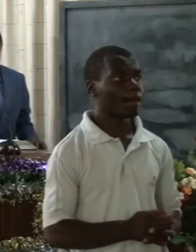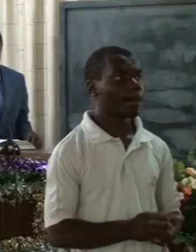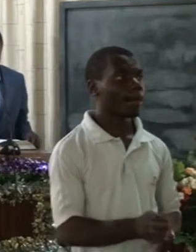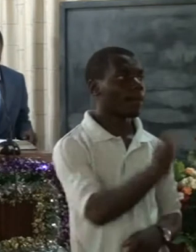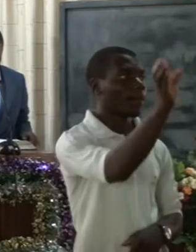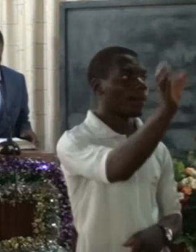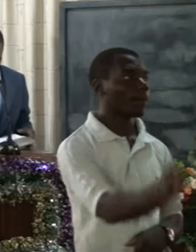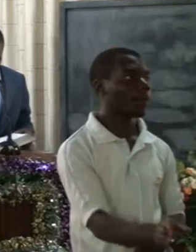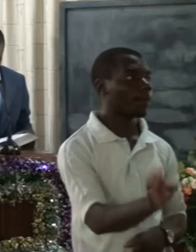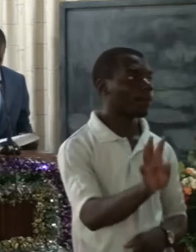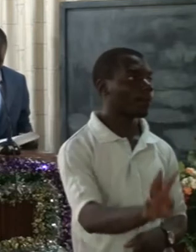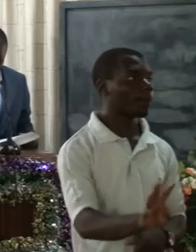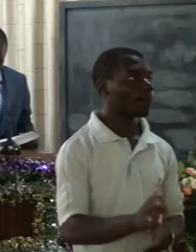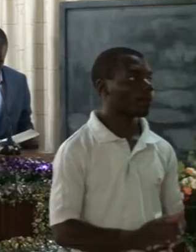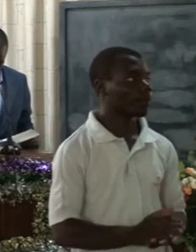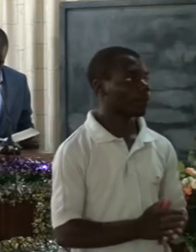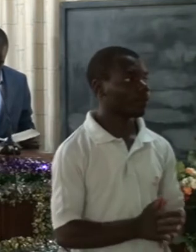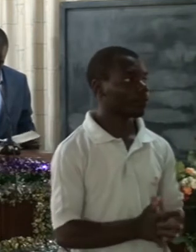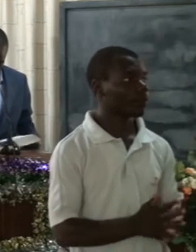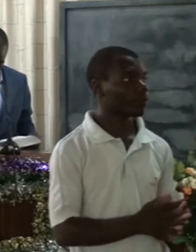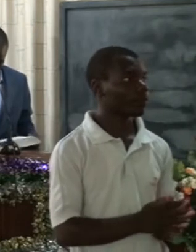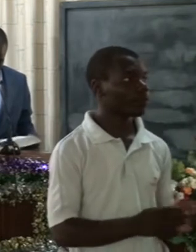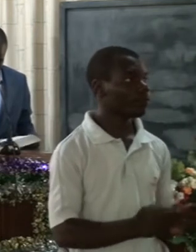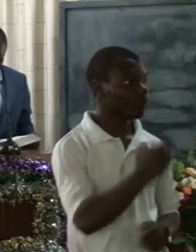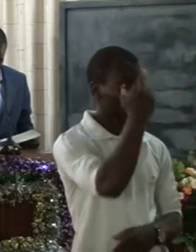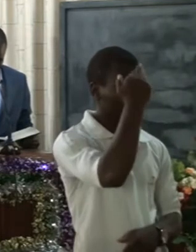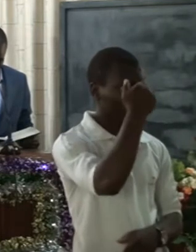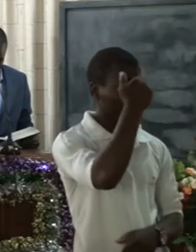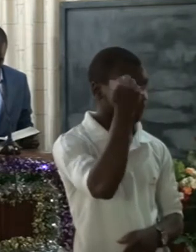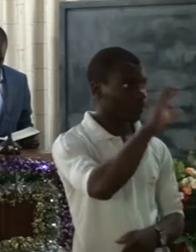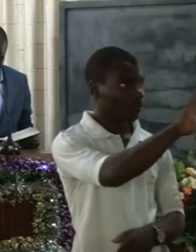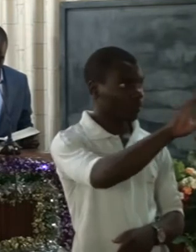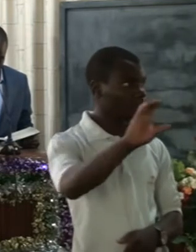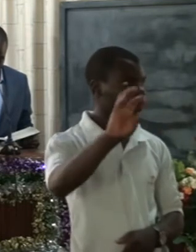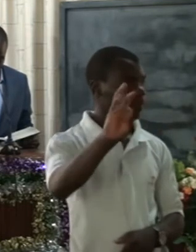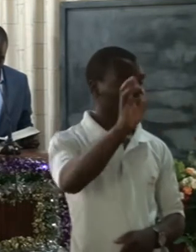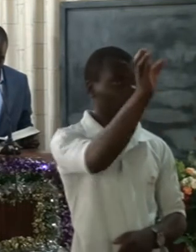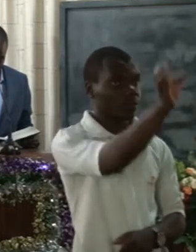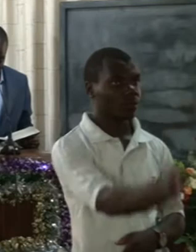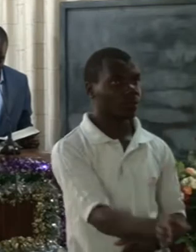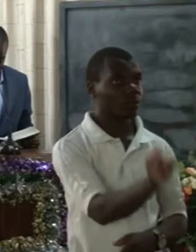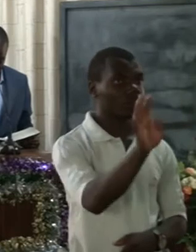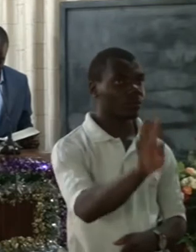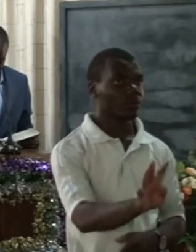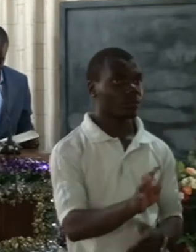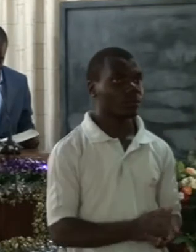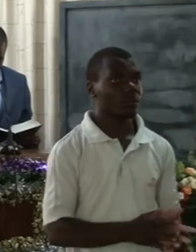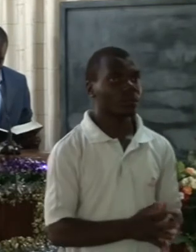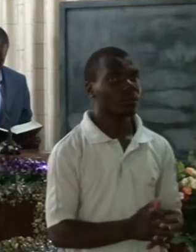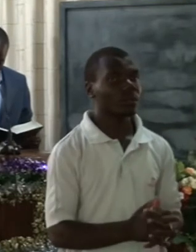Mstari wa 4. Verset 4. Warumi sita mstari wa 4. Romains chapitre 6 verset 4.